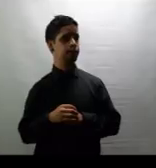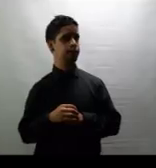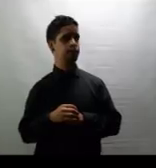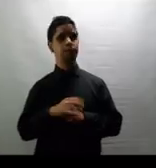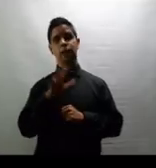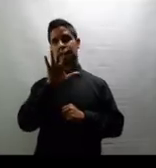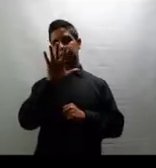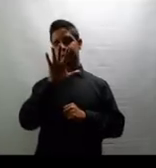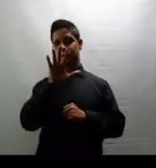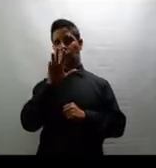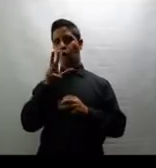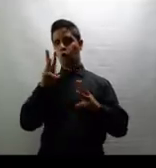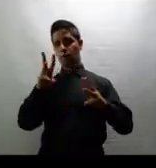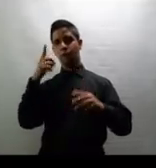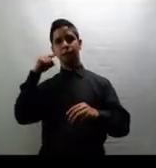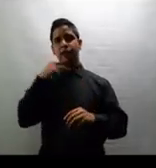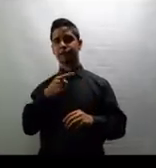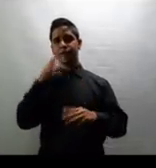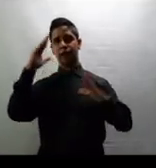ansiedad